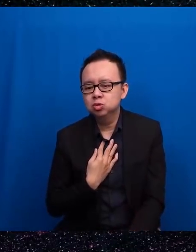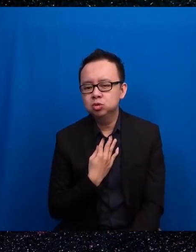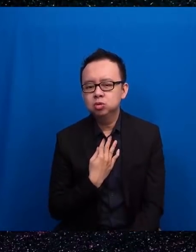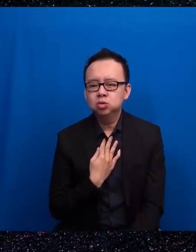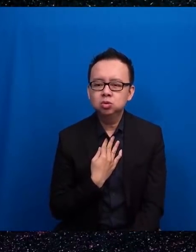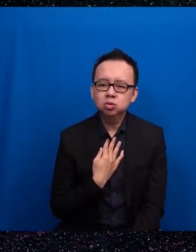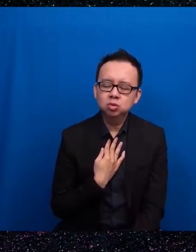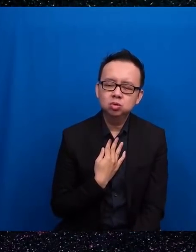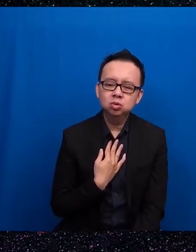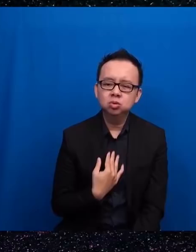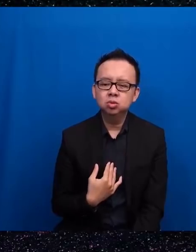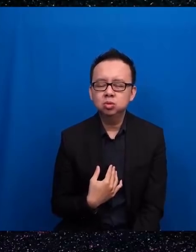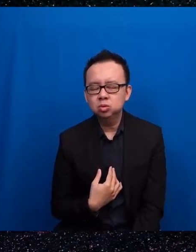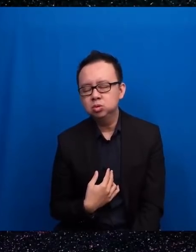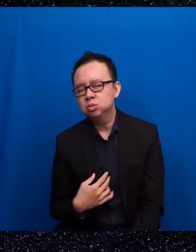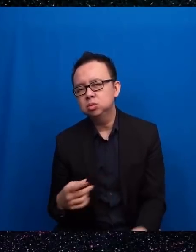dalamku.